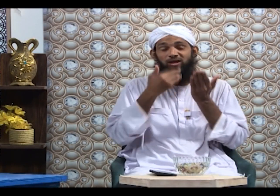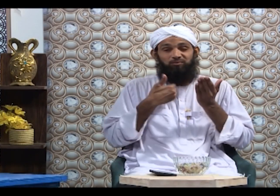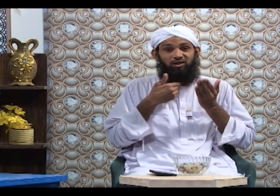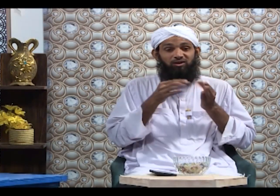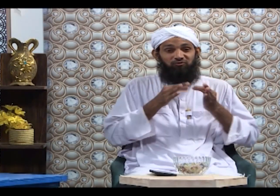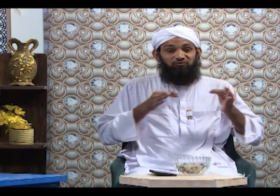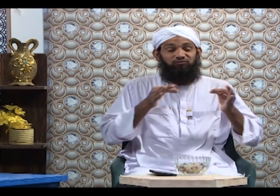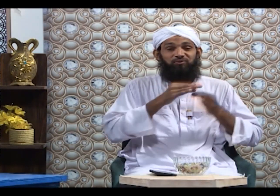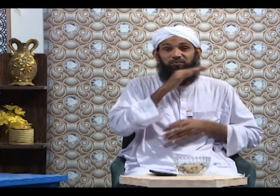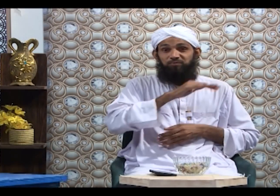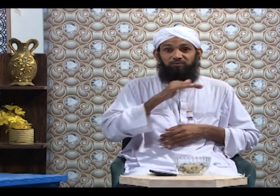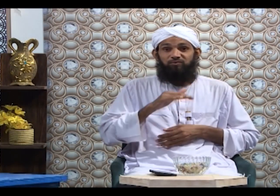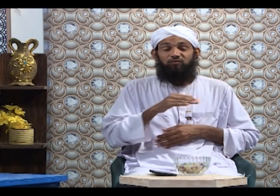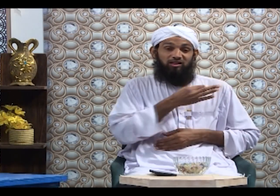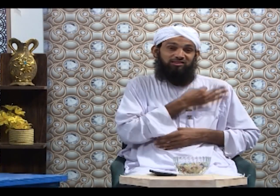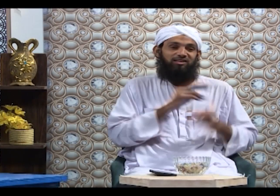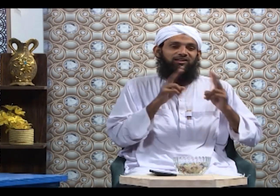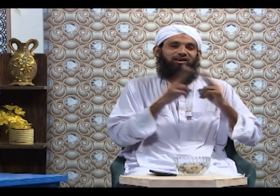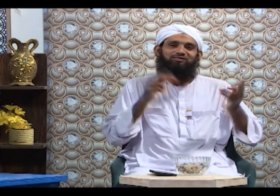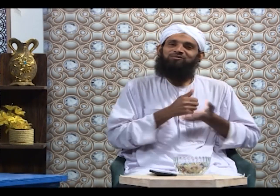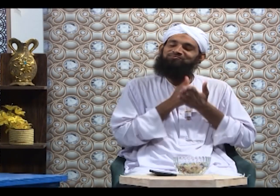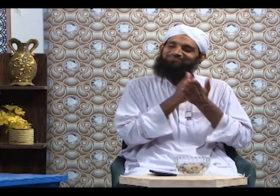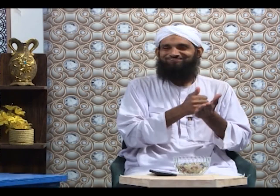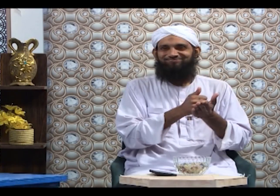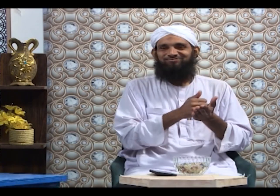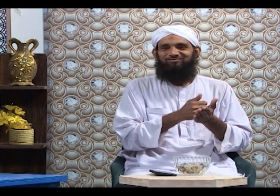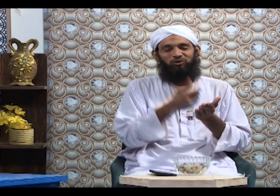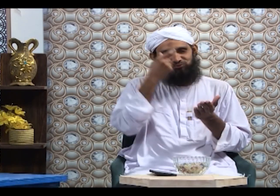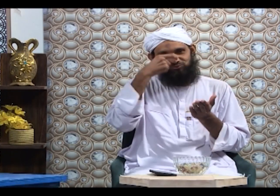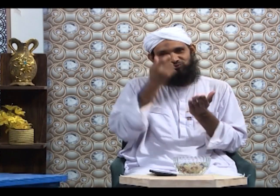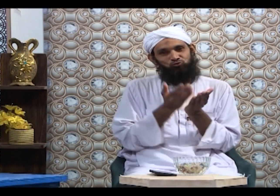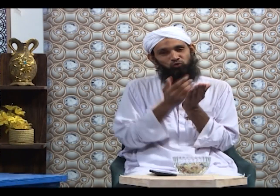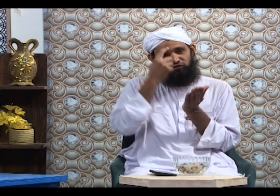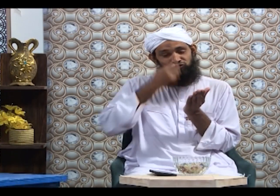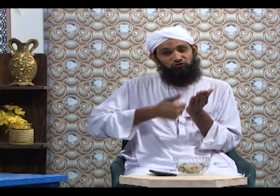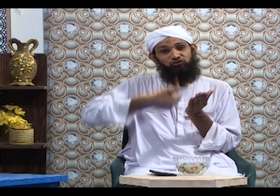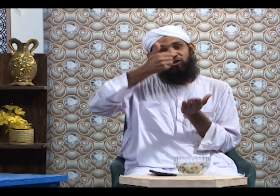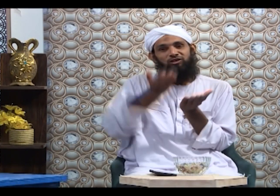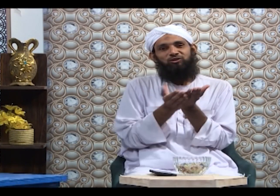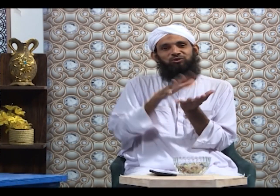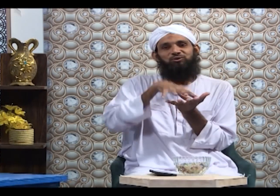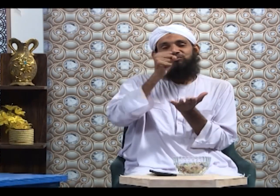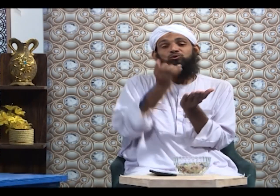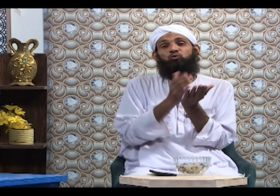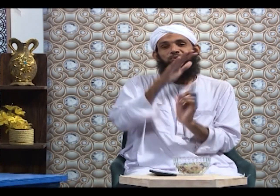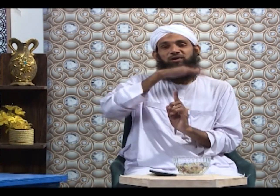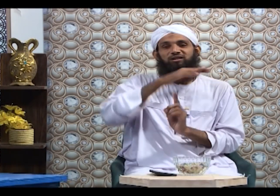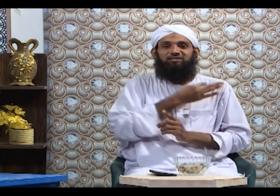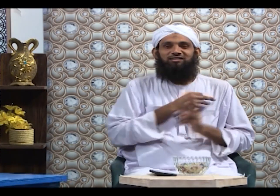کیجیے، انشاءاللہ آپ کی مخلصانہ کوششیں ضرور رنگ لائیں گی اور دعا کی برکت سے اولاد نیک بن جائے گی۔ چنانچہ